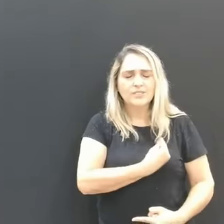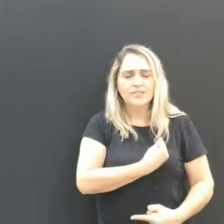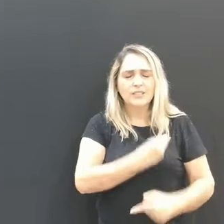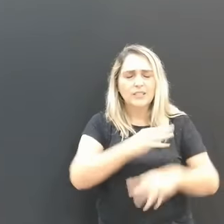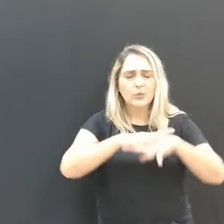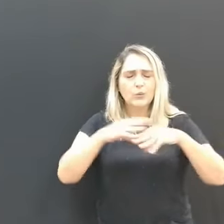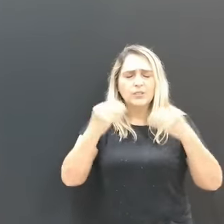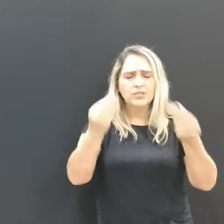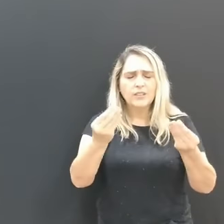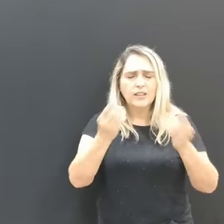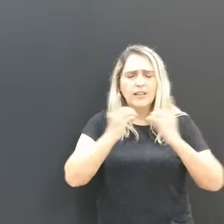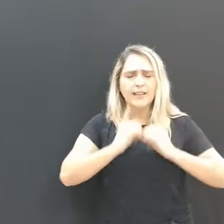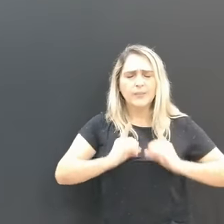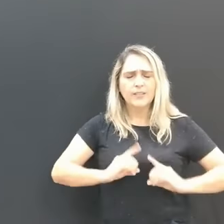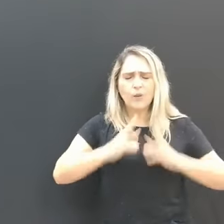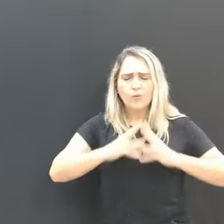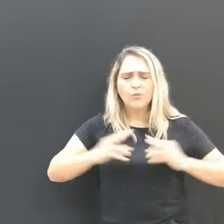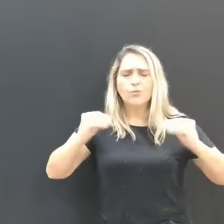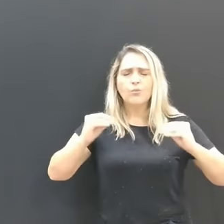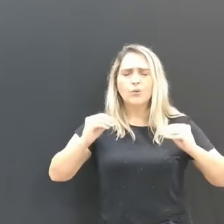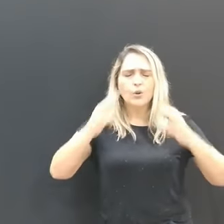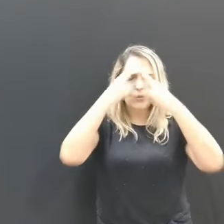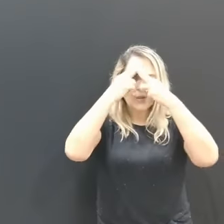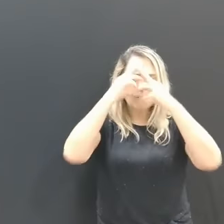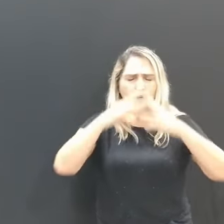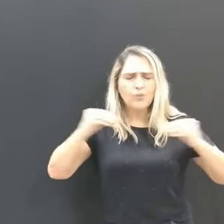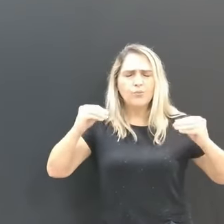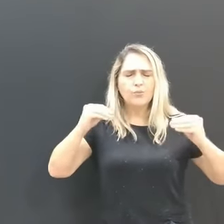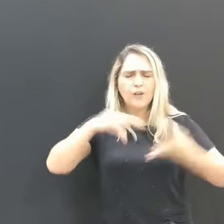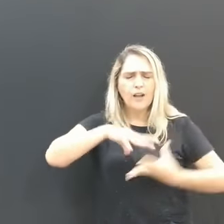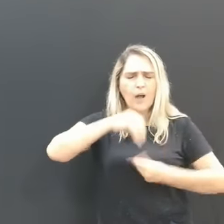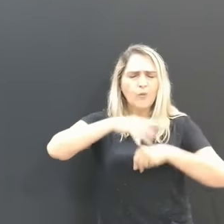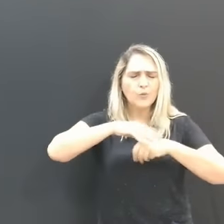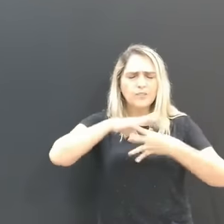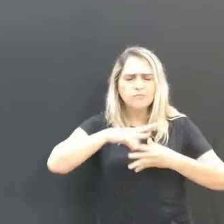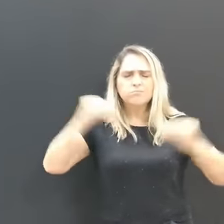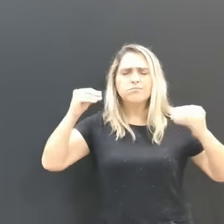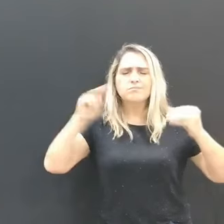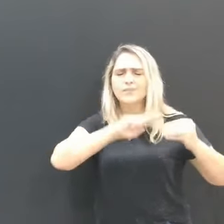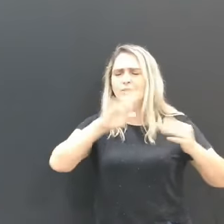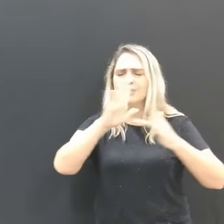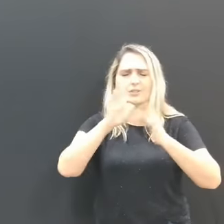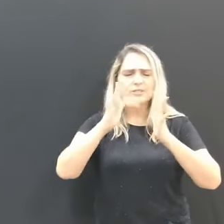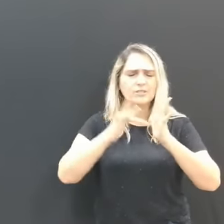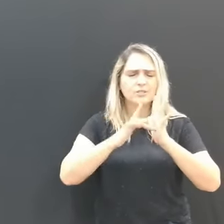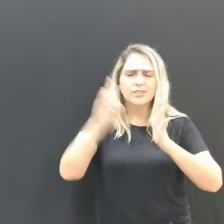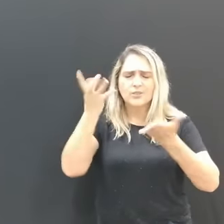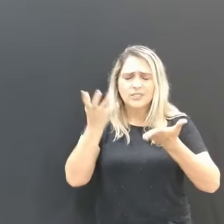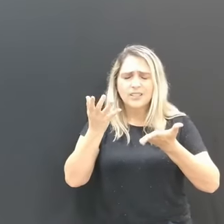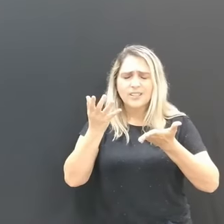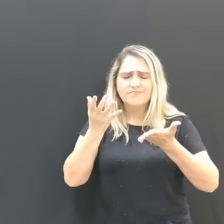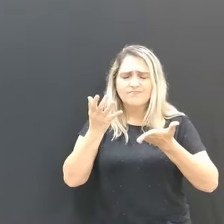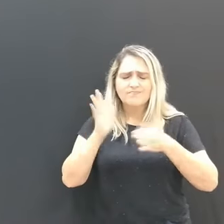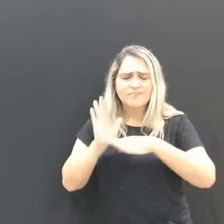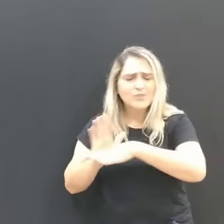próxima e precisamos ter uma vida de conserto contigo, Pai. Que todo trauma, tudo aquilo, Senhor, que a vida coloca em nós,